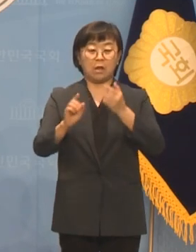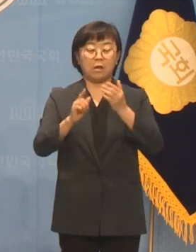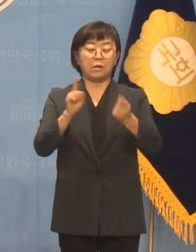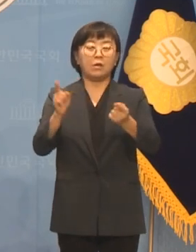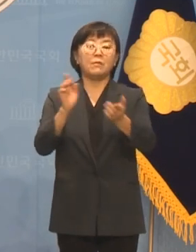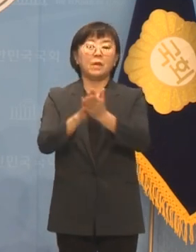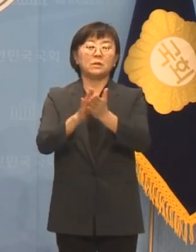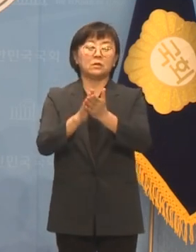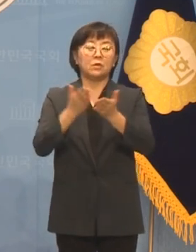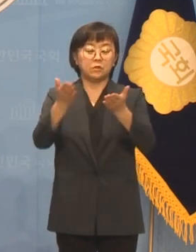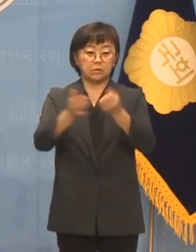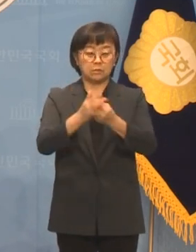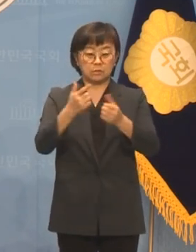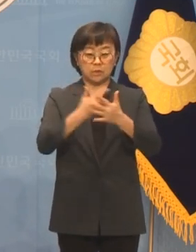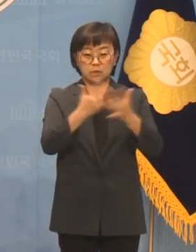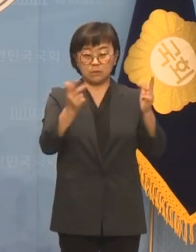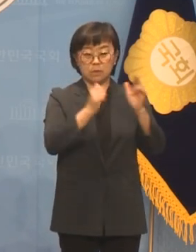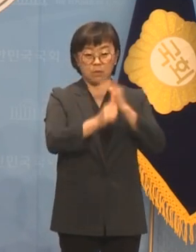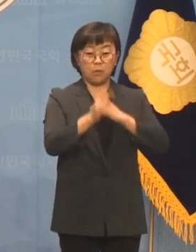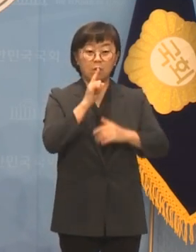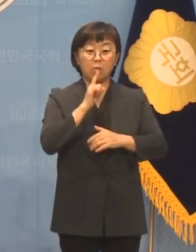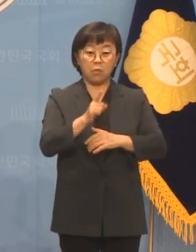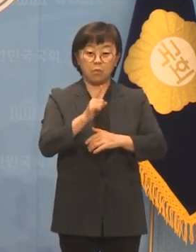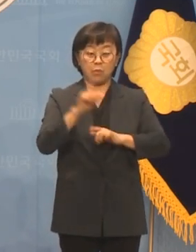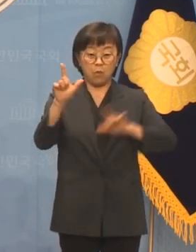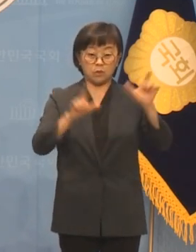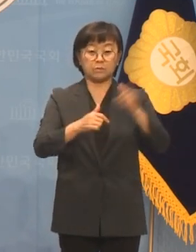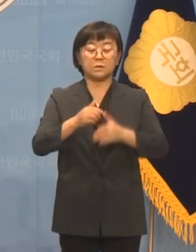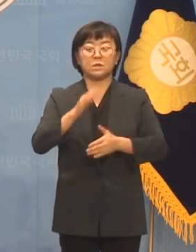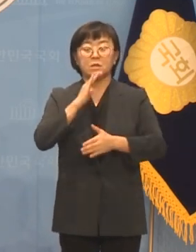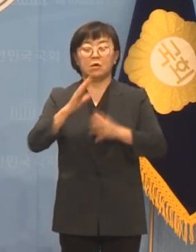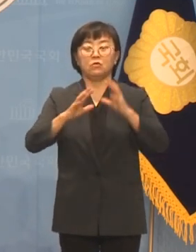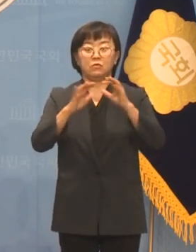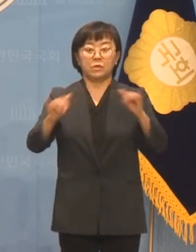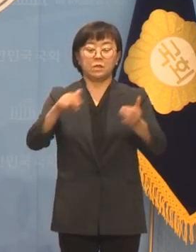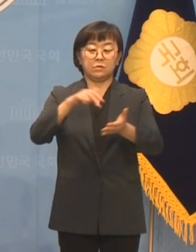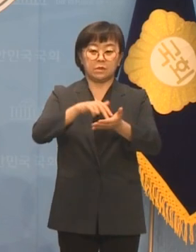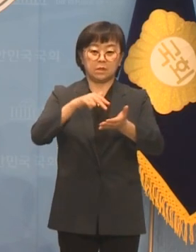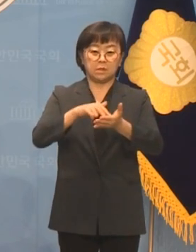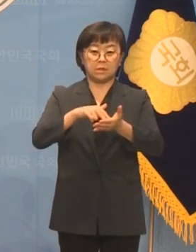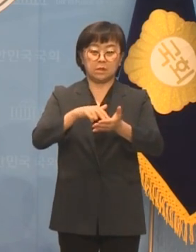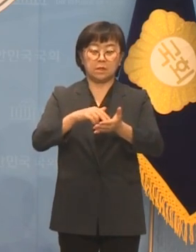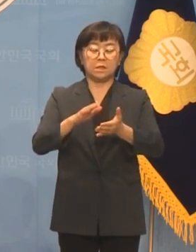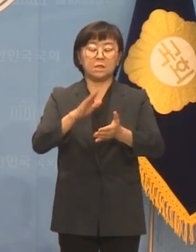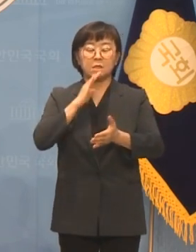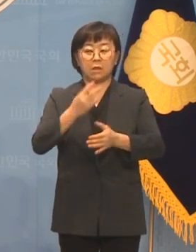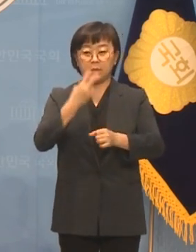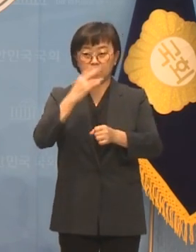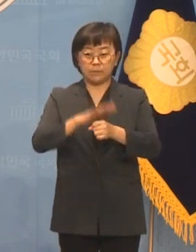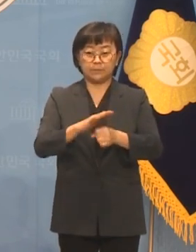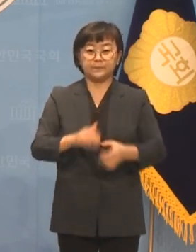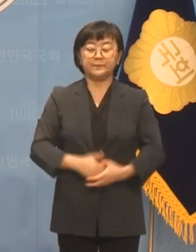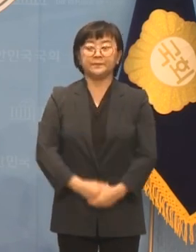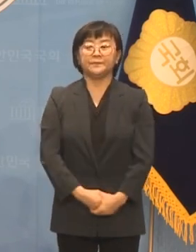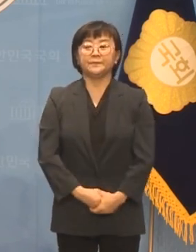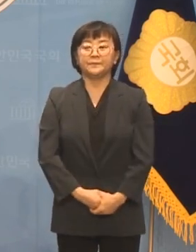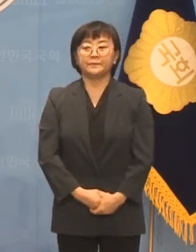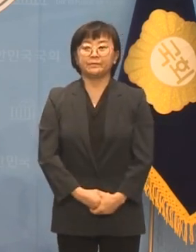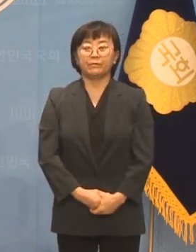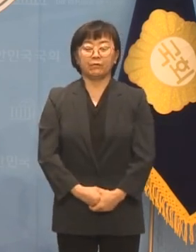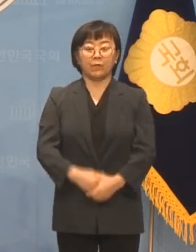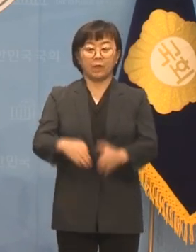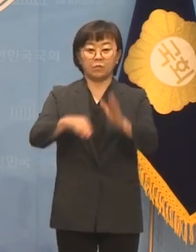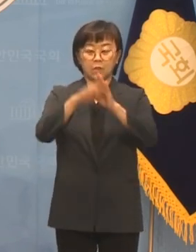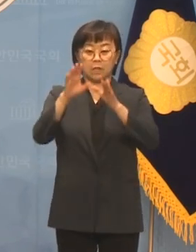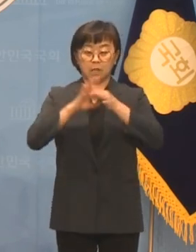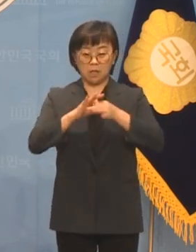치고 있는 이재명 민주당 대표의 모습은 정말로 국민으로서 아연실색케 합니다 북한에